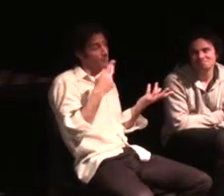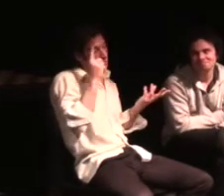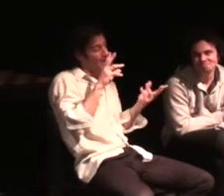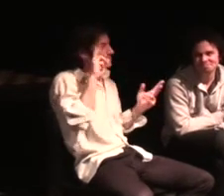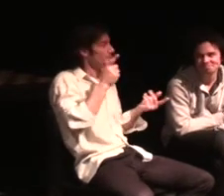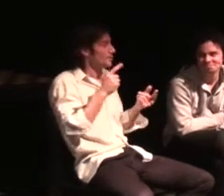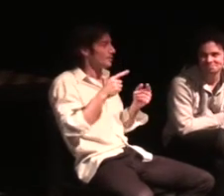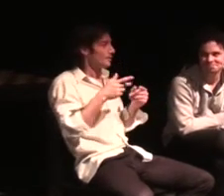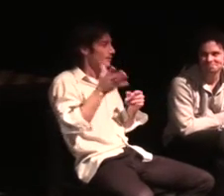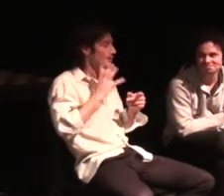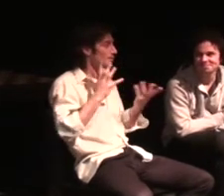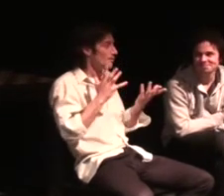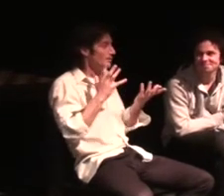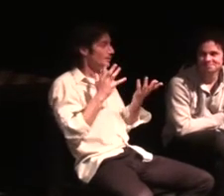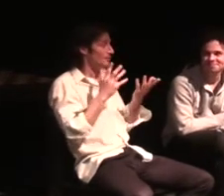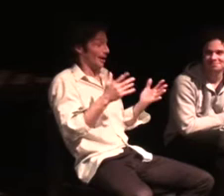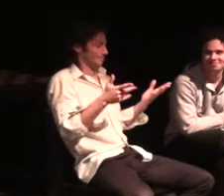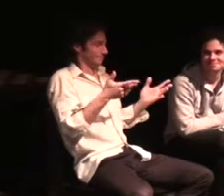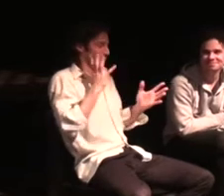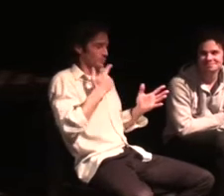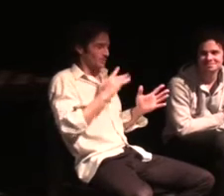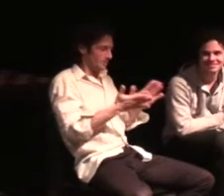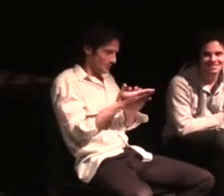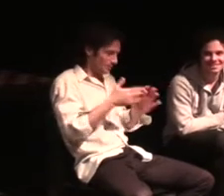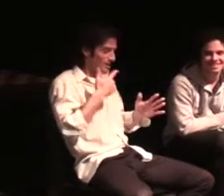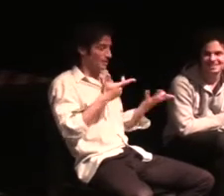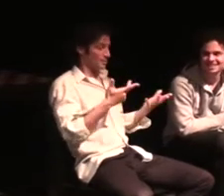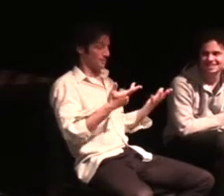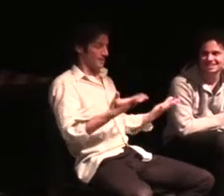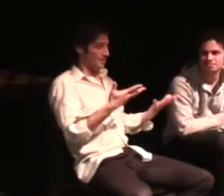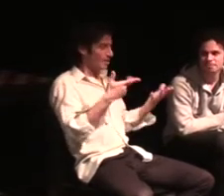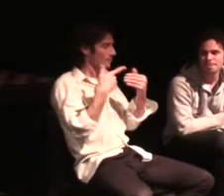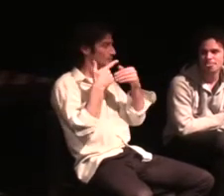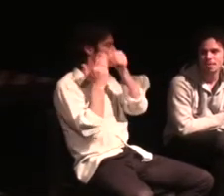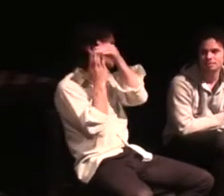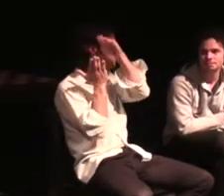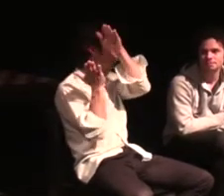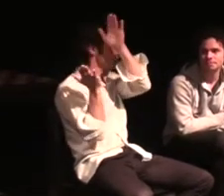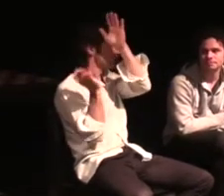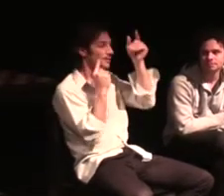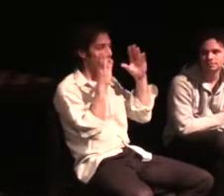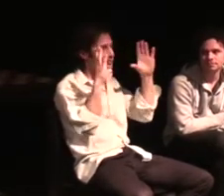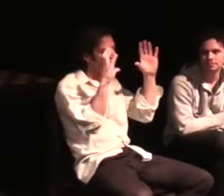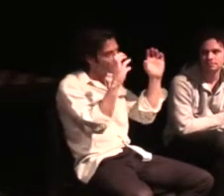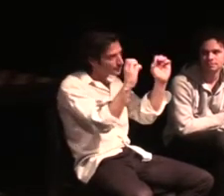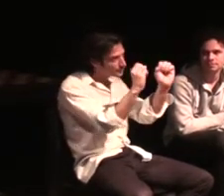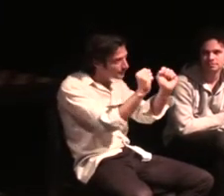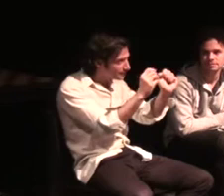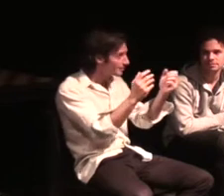peu oublier le côté entendant ou pas entendant. Parce que maintenant, je veux dire, voilà, il y